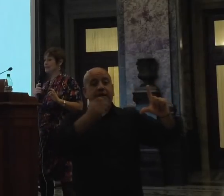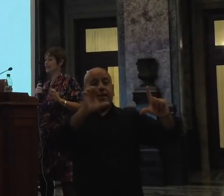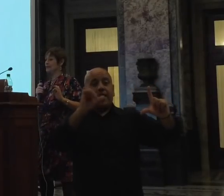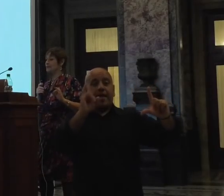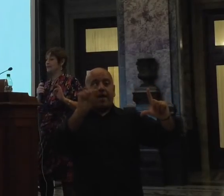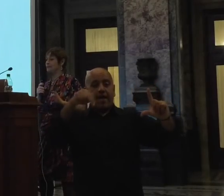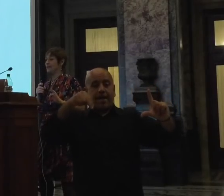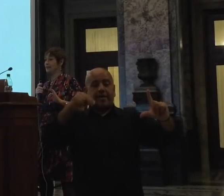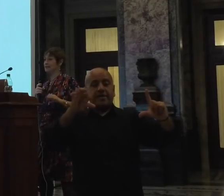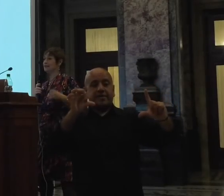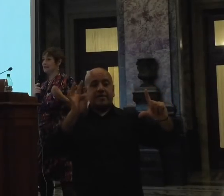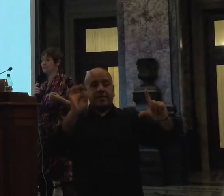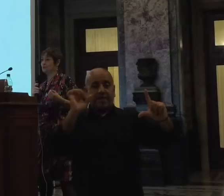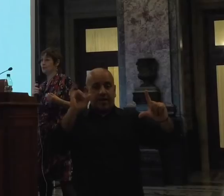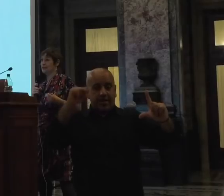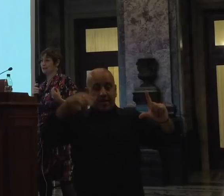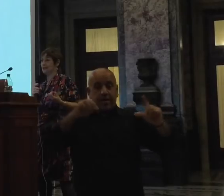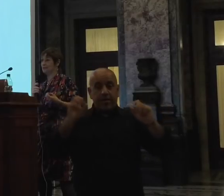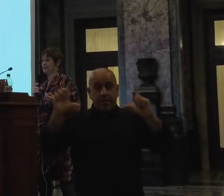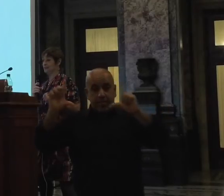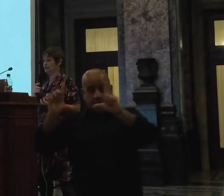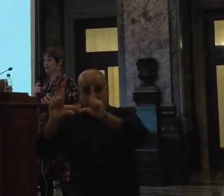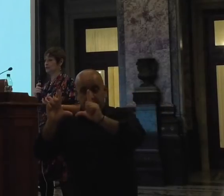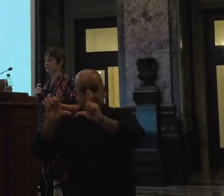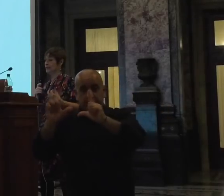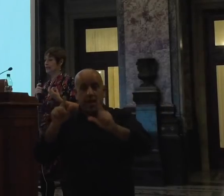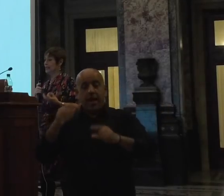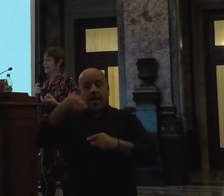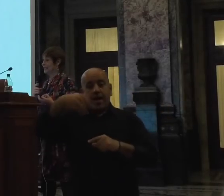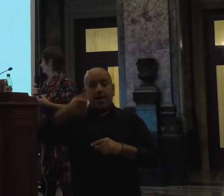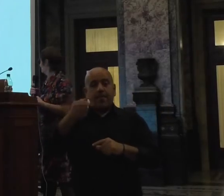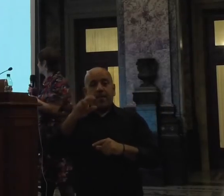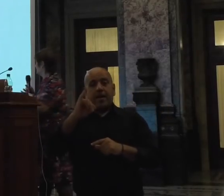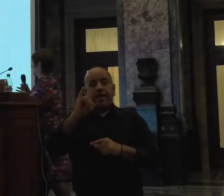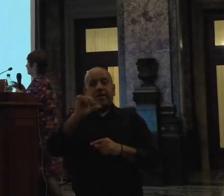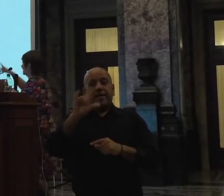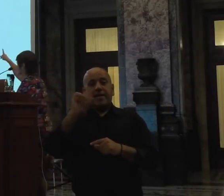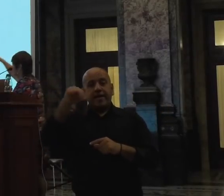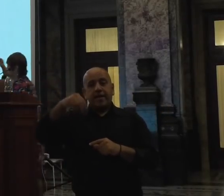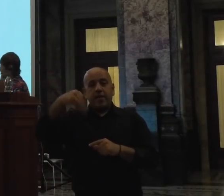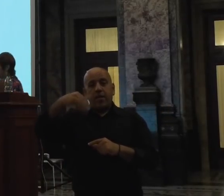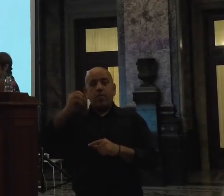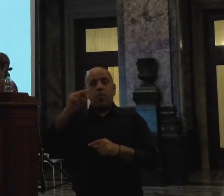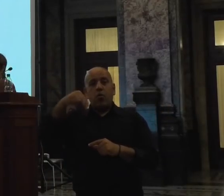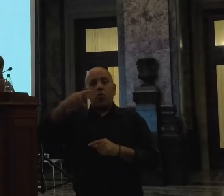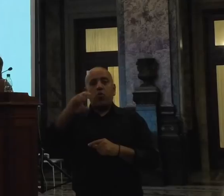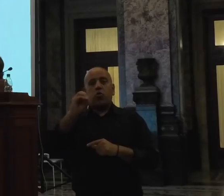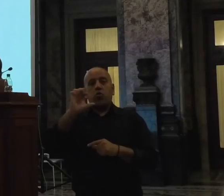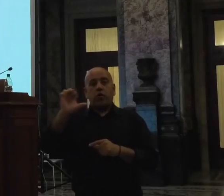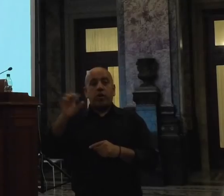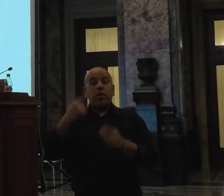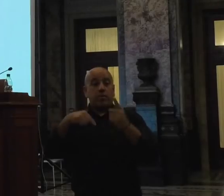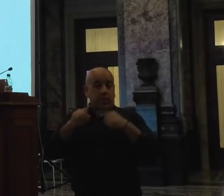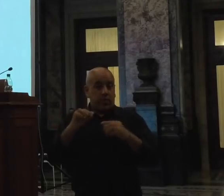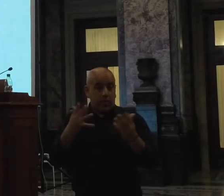Los que vieron la imagen pequeña, es más probable que vean a Marilyn Monroe. Sí, ahora, si se quieren quitar los